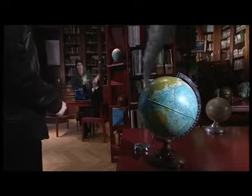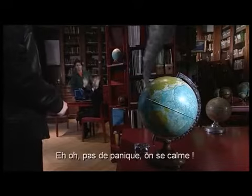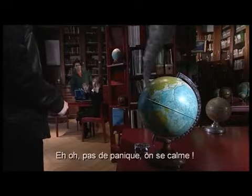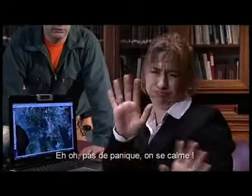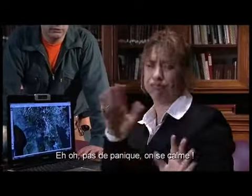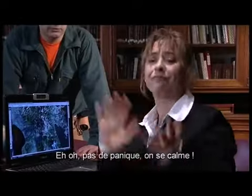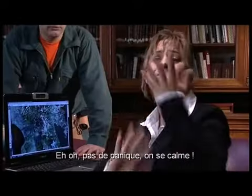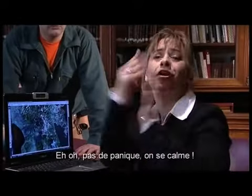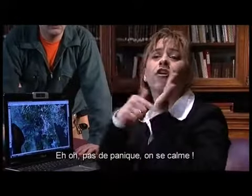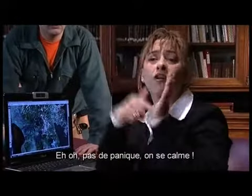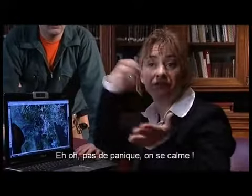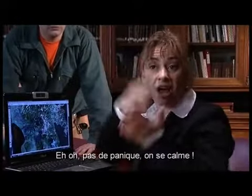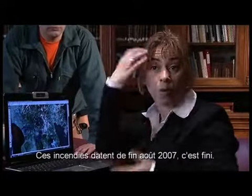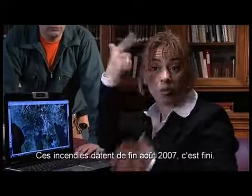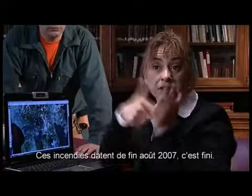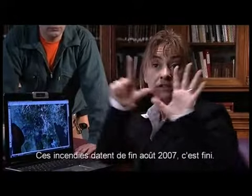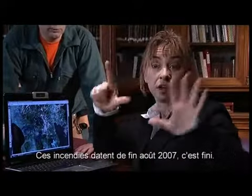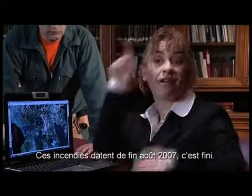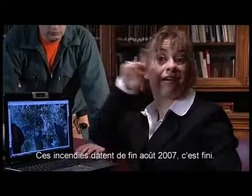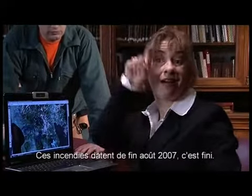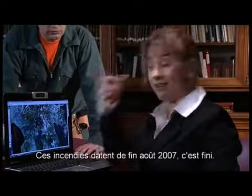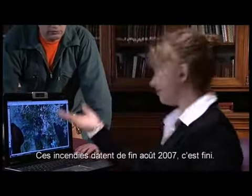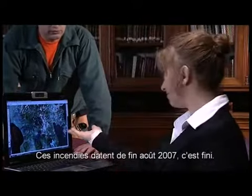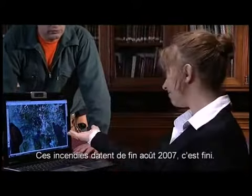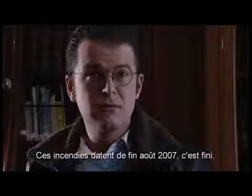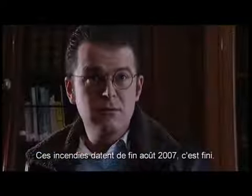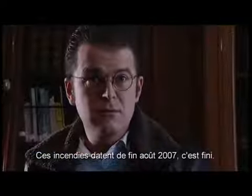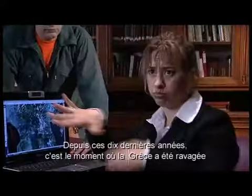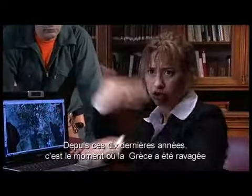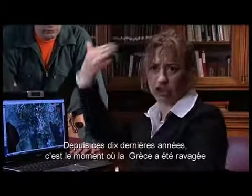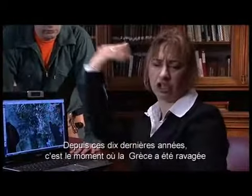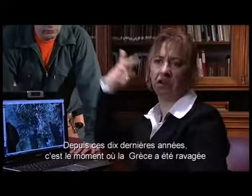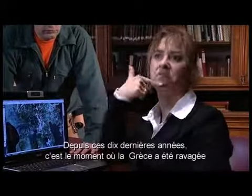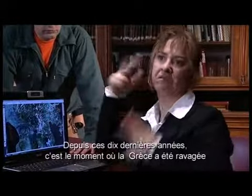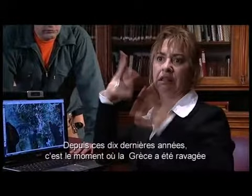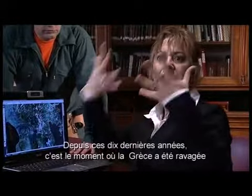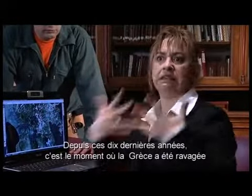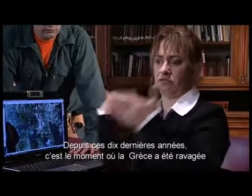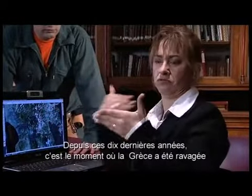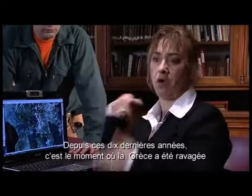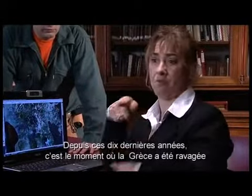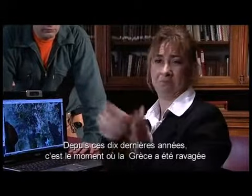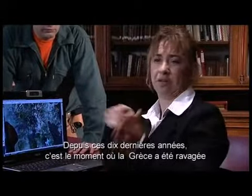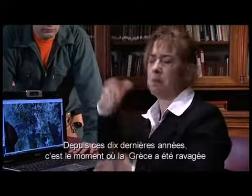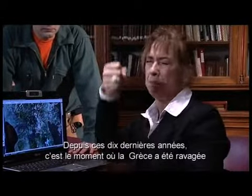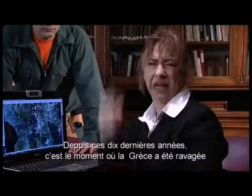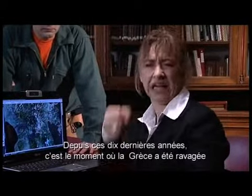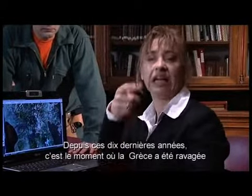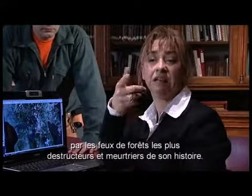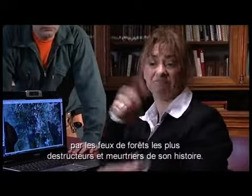Eh oh, pas de panique, on se calme. Ces incendies datent de fin août 2007, c'est fini. Depuis ces 10 dernières années, c'est le moment où la Grèce a été ravagée par les feux de